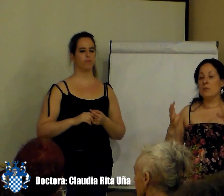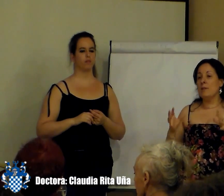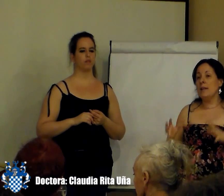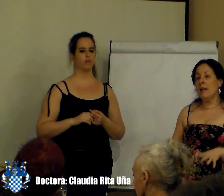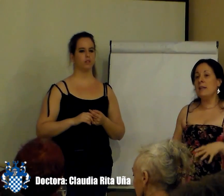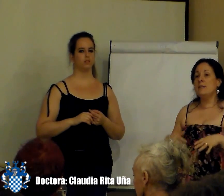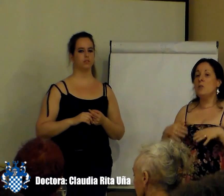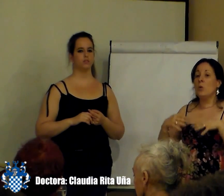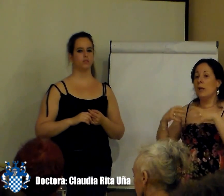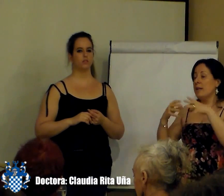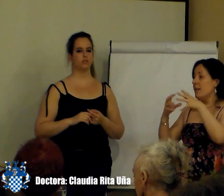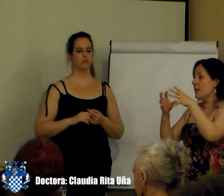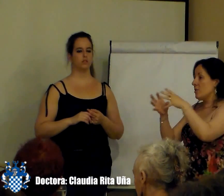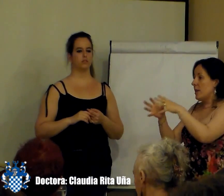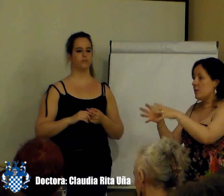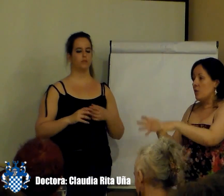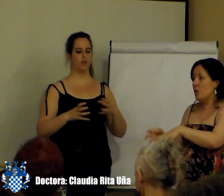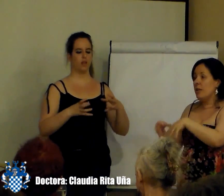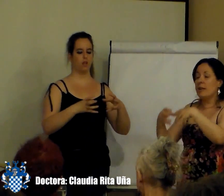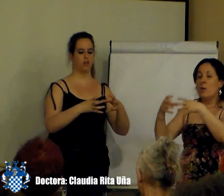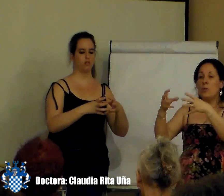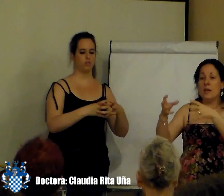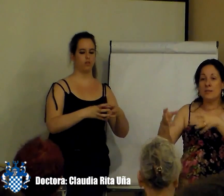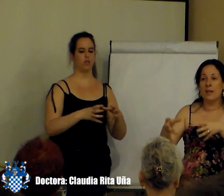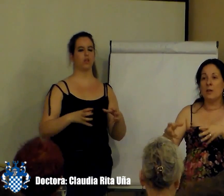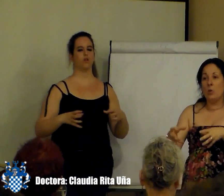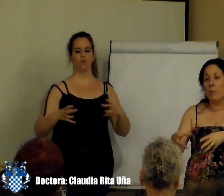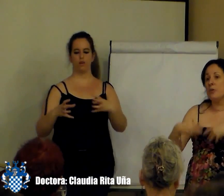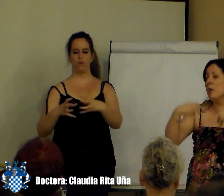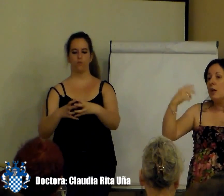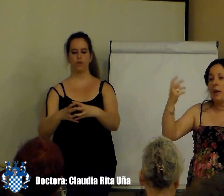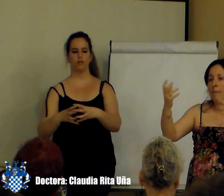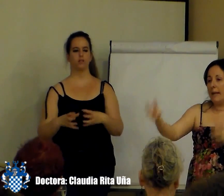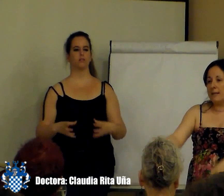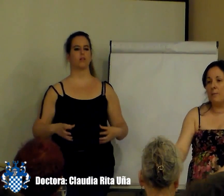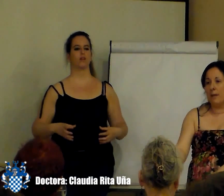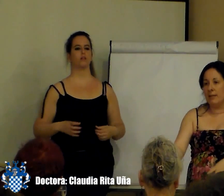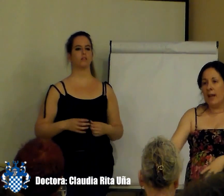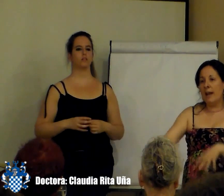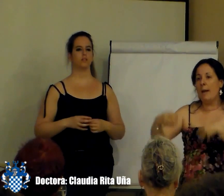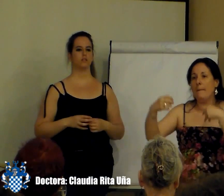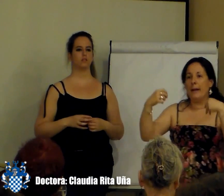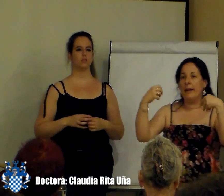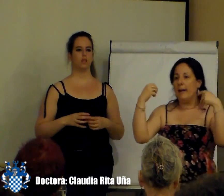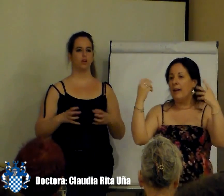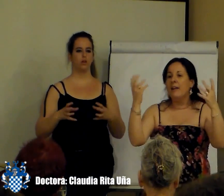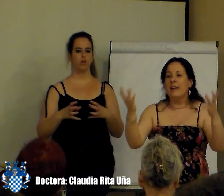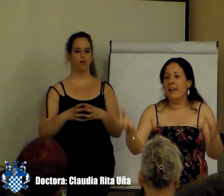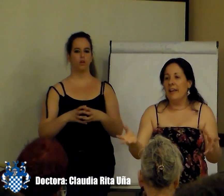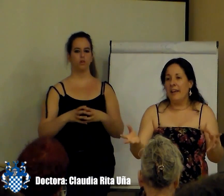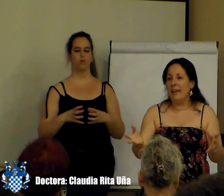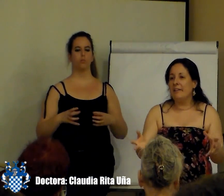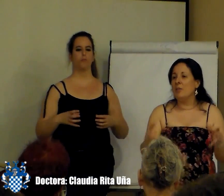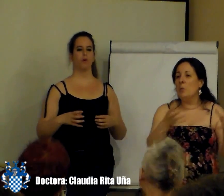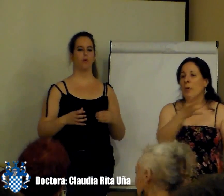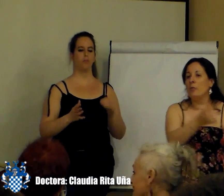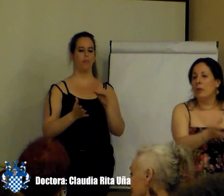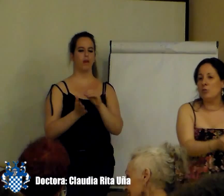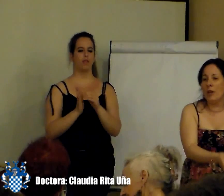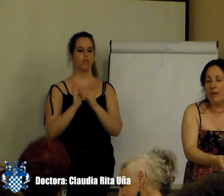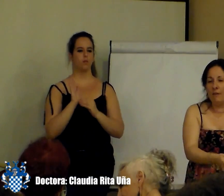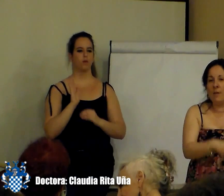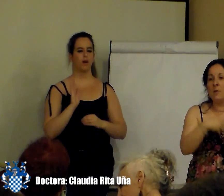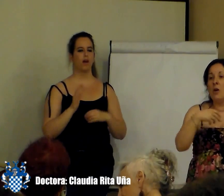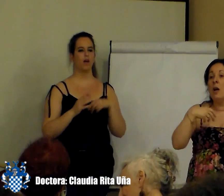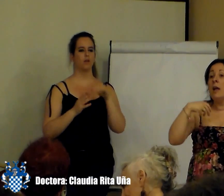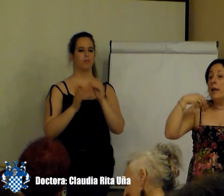de las posibilidades, nuclearse en asociaciones, reunirse en grupos para hacer mandala, para de grupos de autoayuda